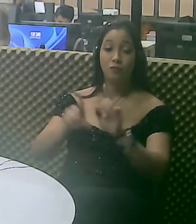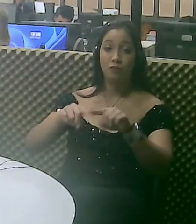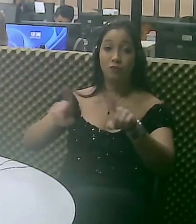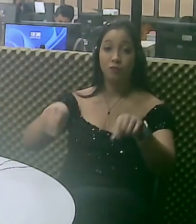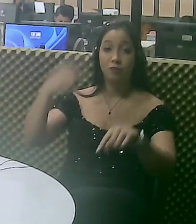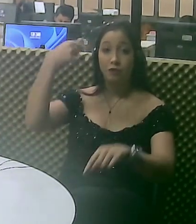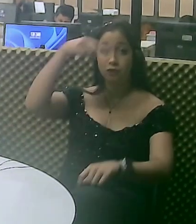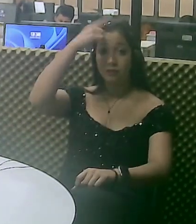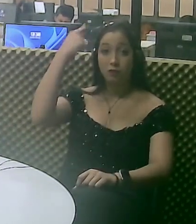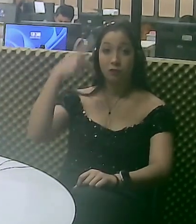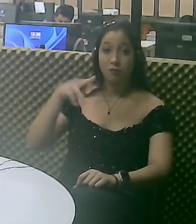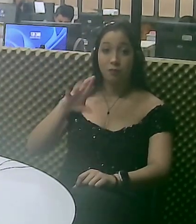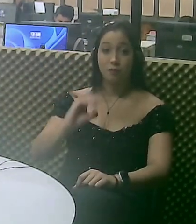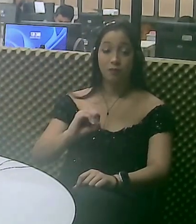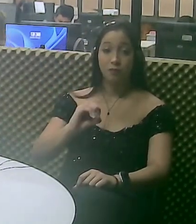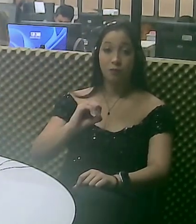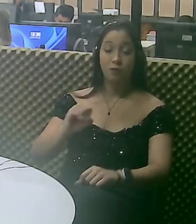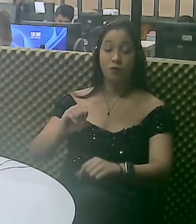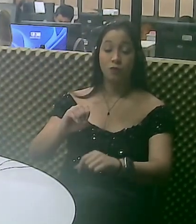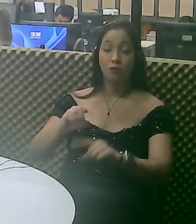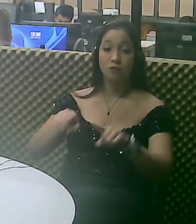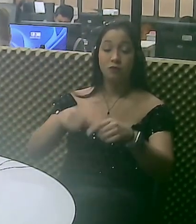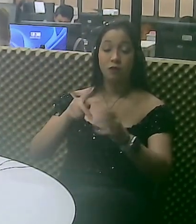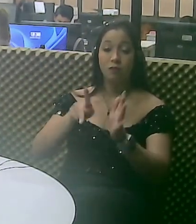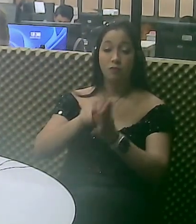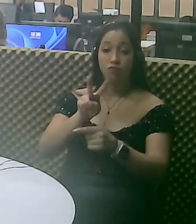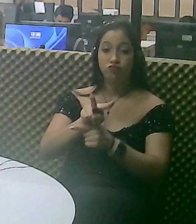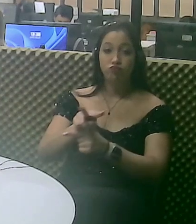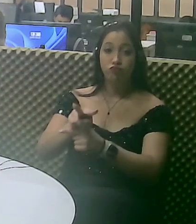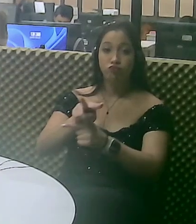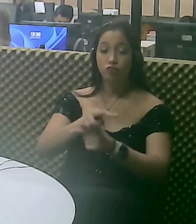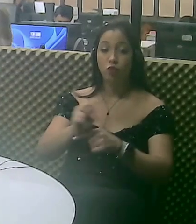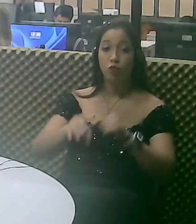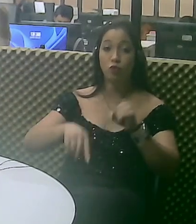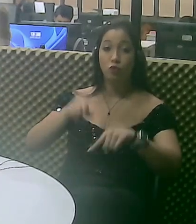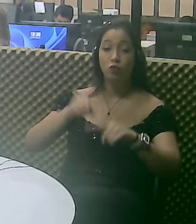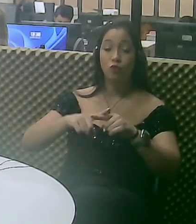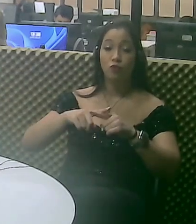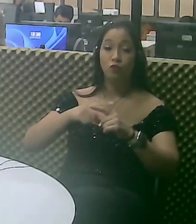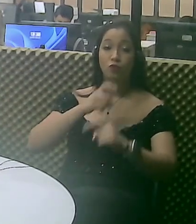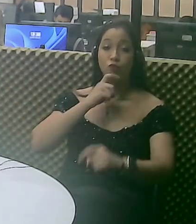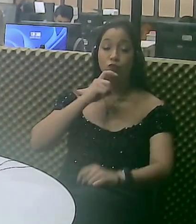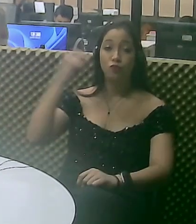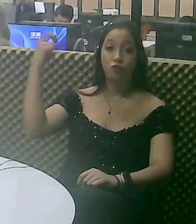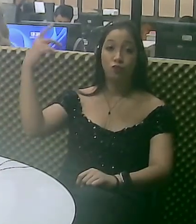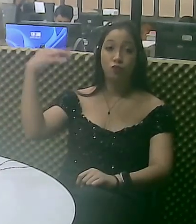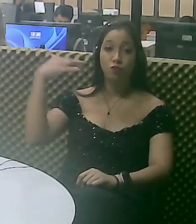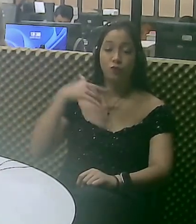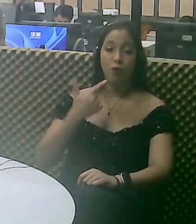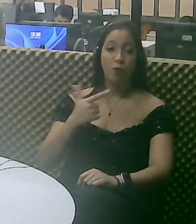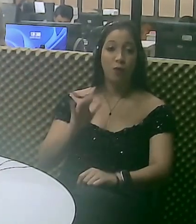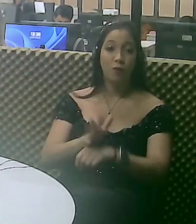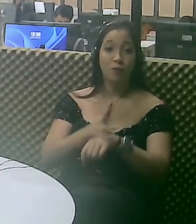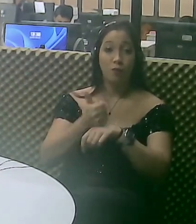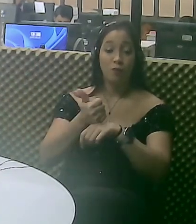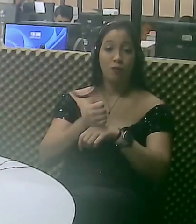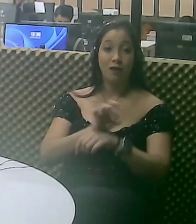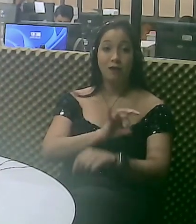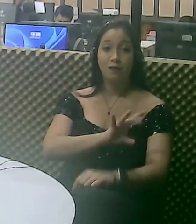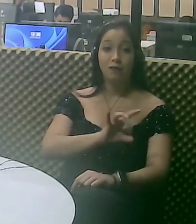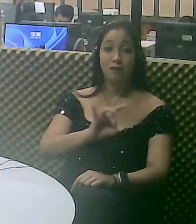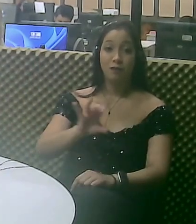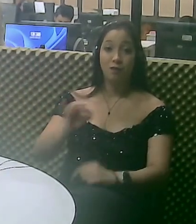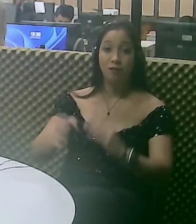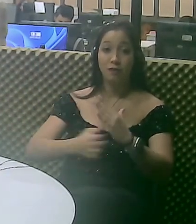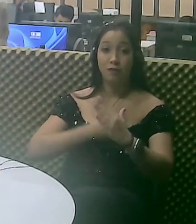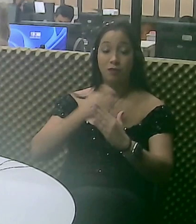Pedro com a reforma de salas velatórias, novos equipamentos e climatização. Outra melhoria é que cada uma das